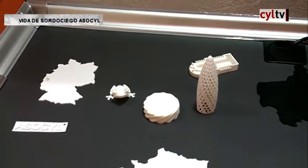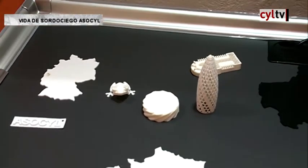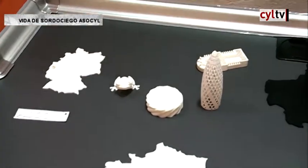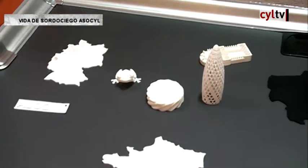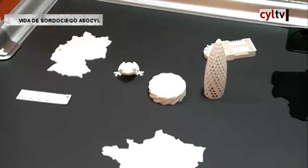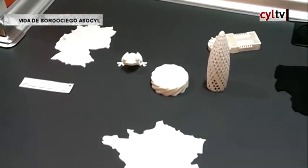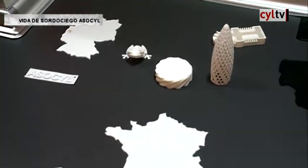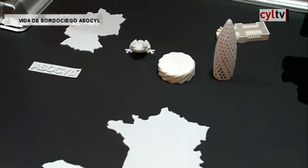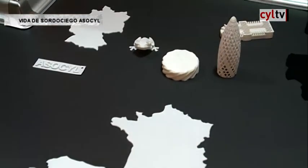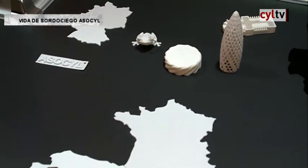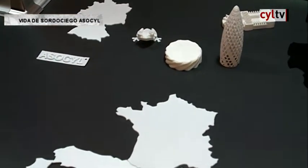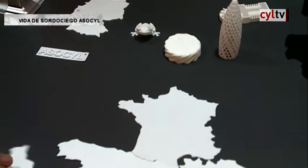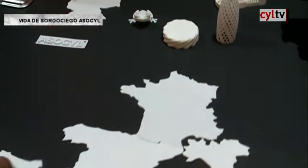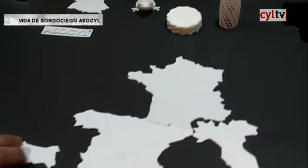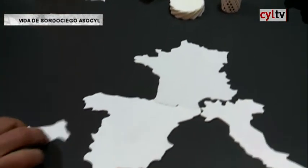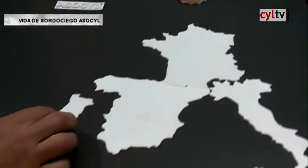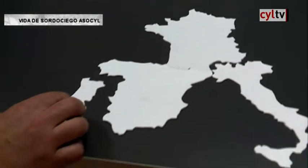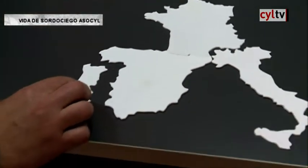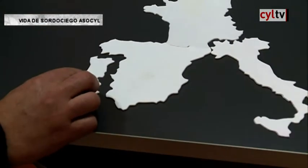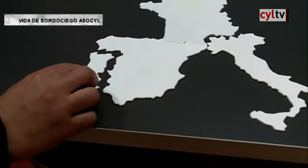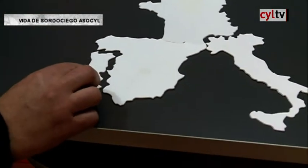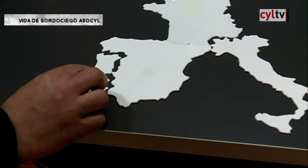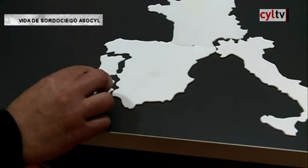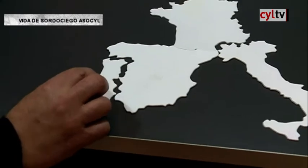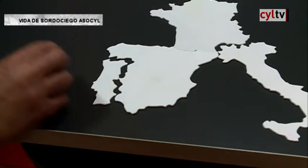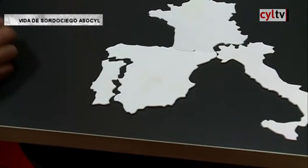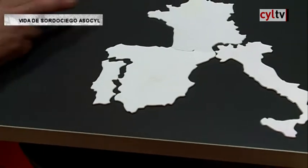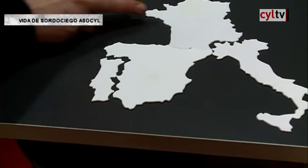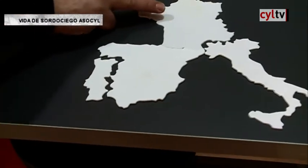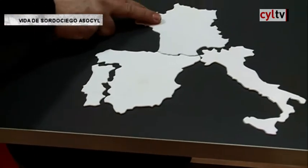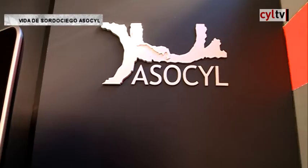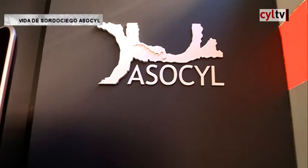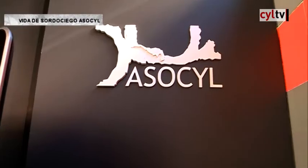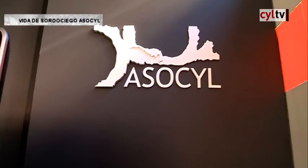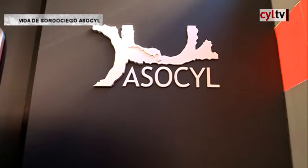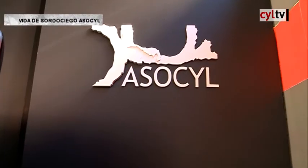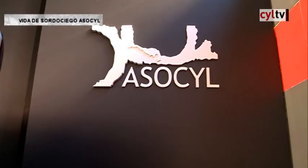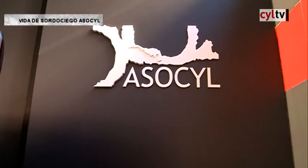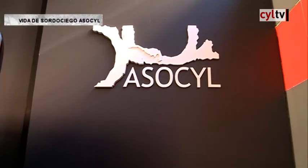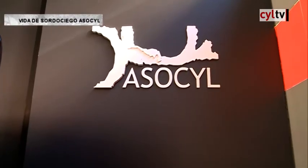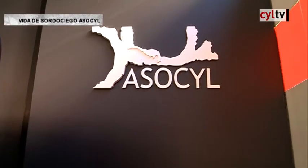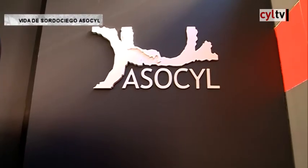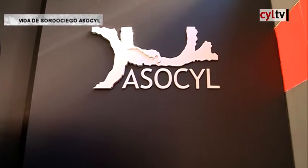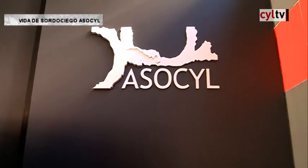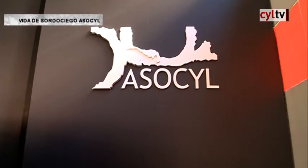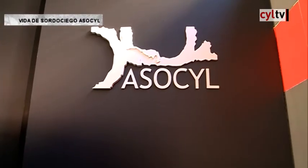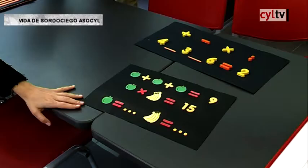eso, pues, bueno, pues aprenden un poquito más, se integran un poquito más. ¿Por qué y cómo ha nacido la asociación? Nace de